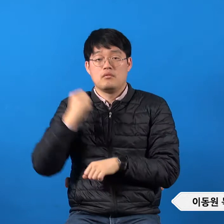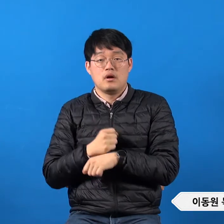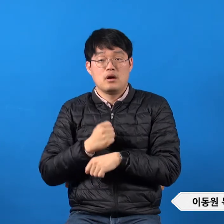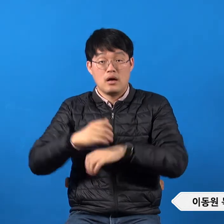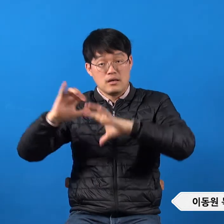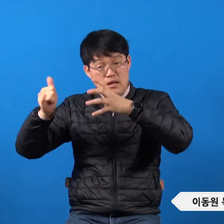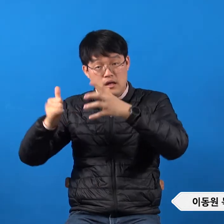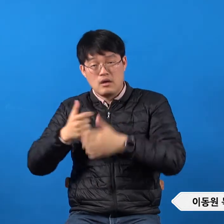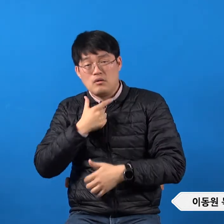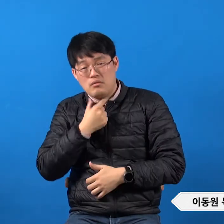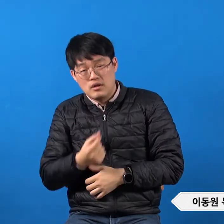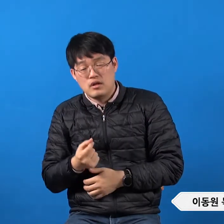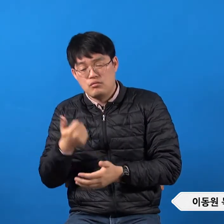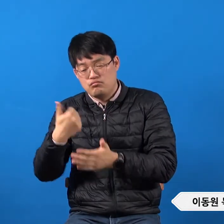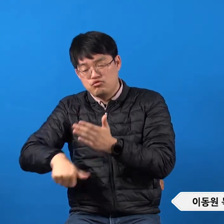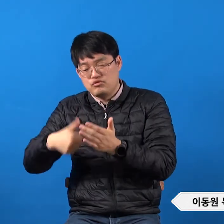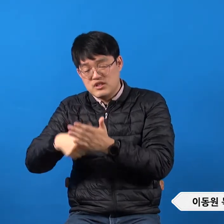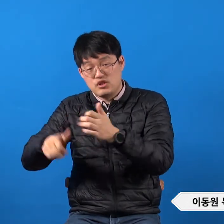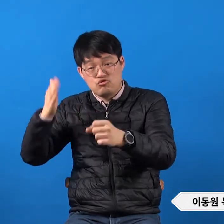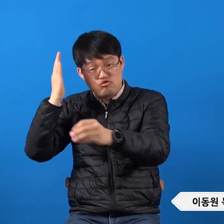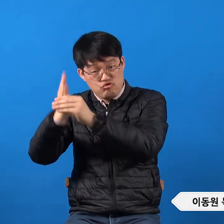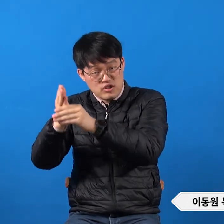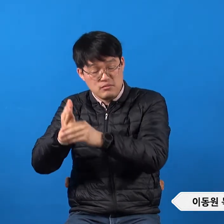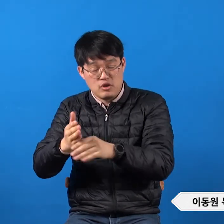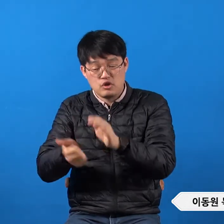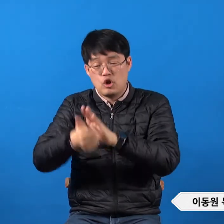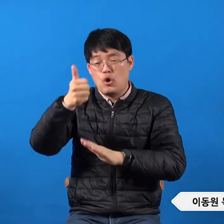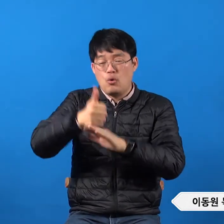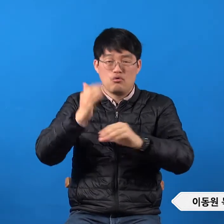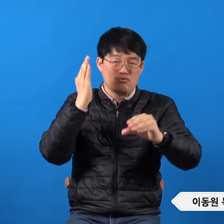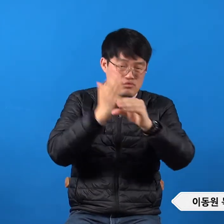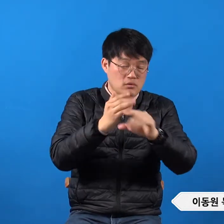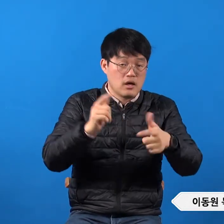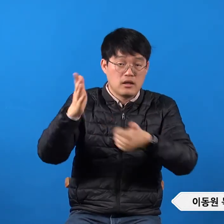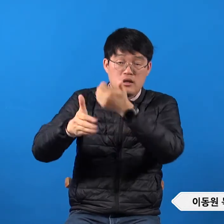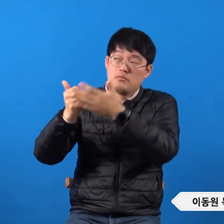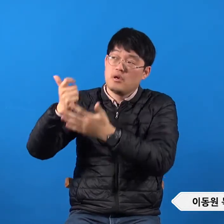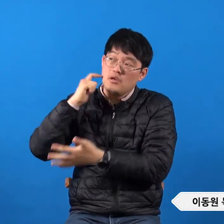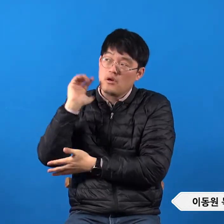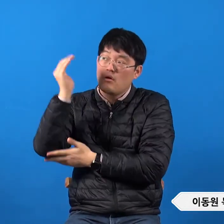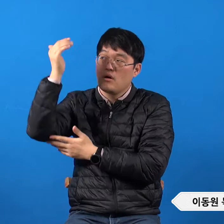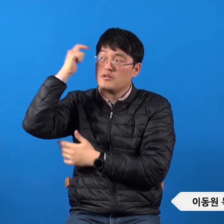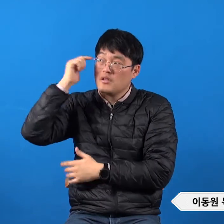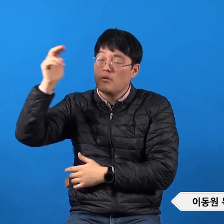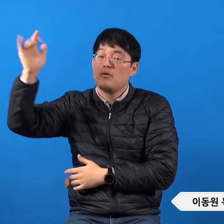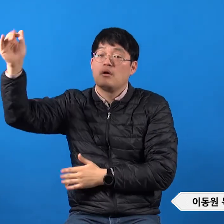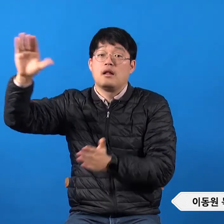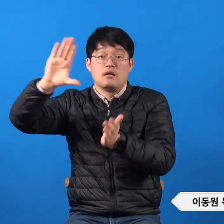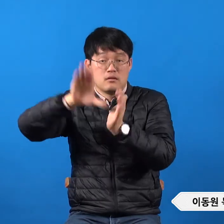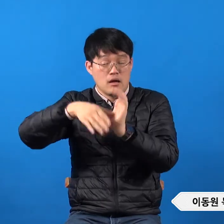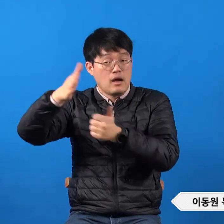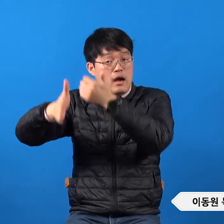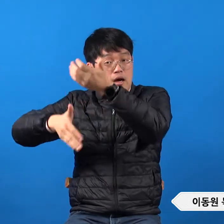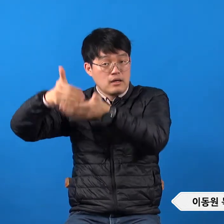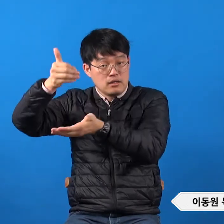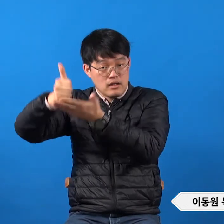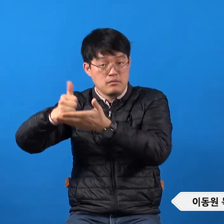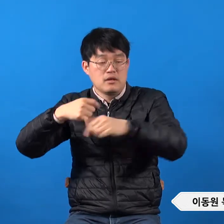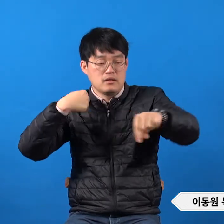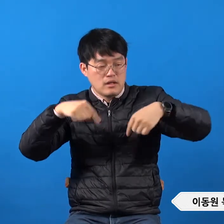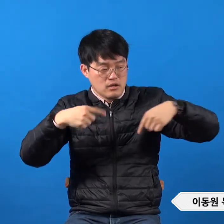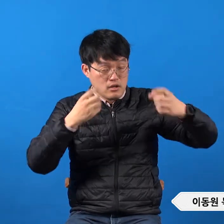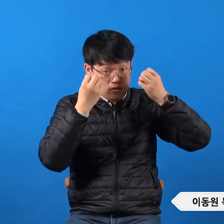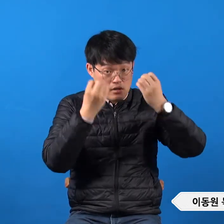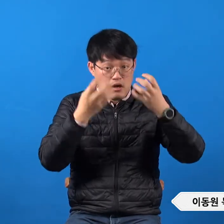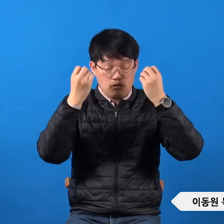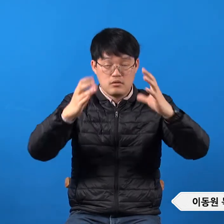세상이 추구하는 물질주의나 성공주의가 아니라 하나님의 영광을 사모하는 것. 그때 하나님이 지배하는 새로운 세상을